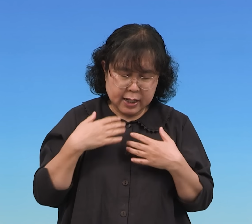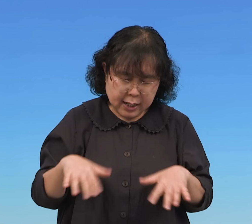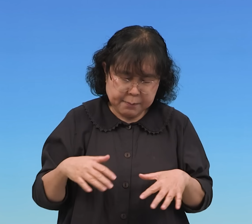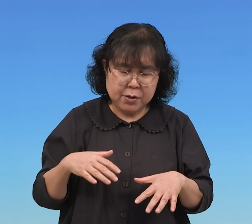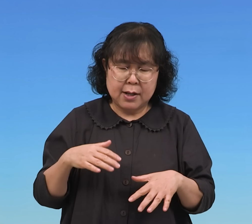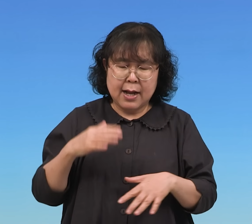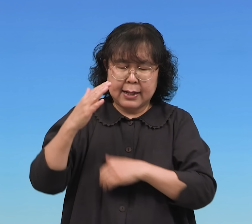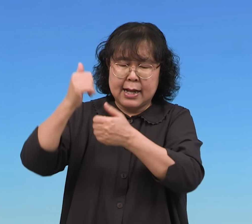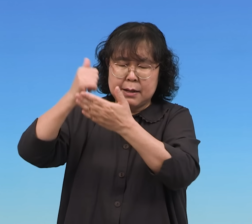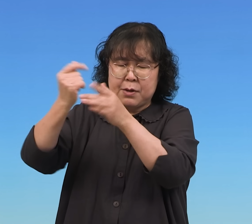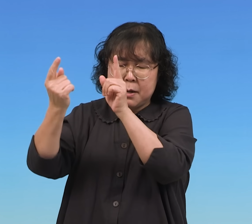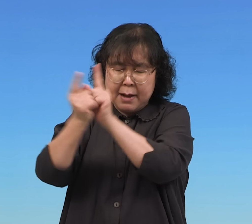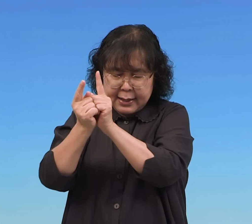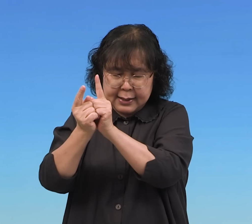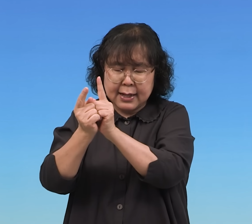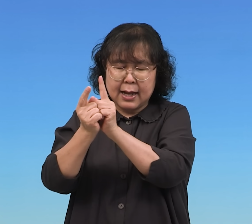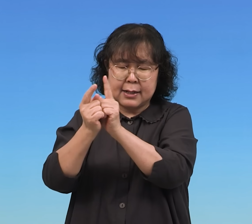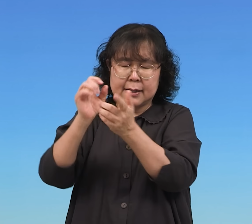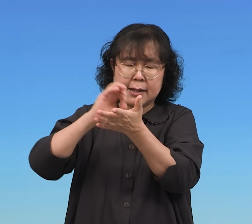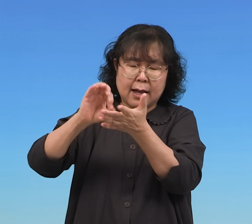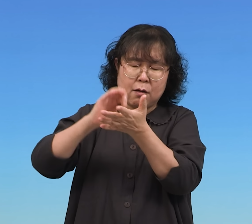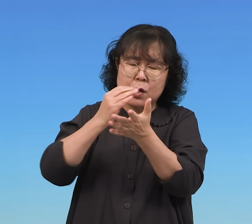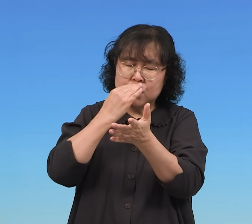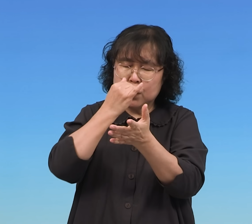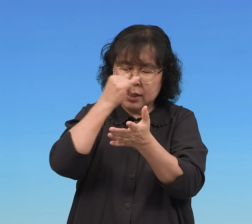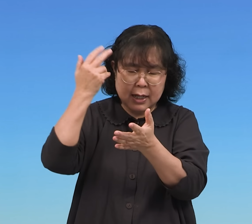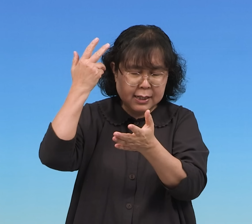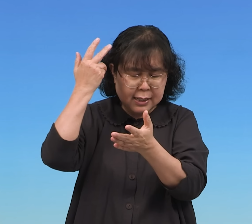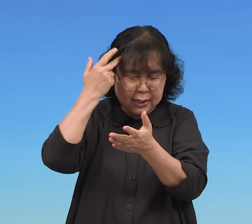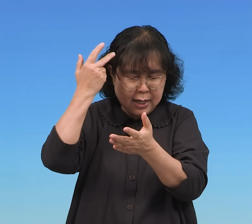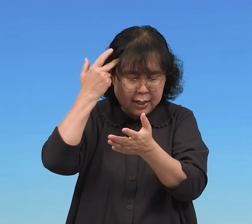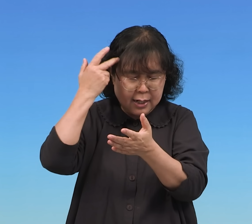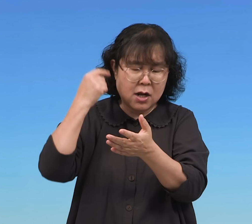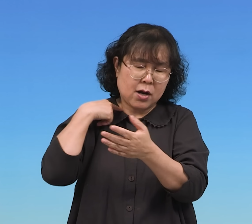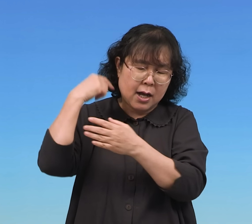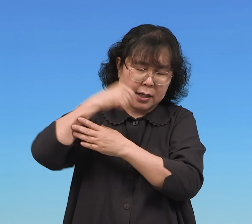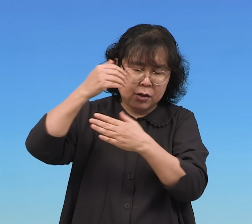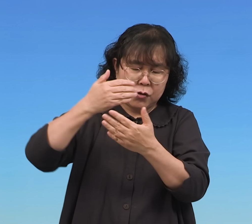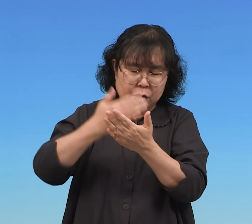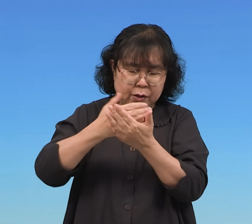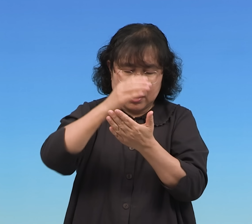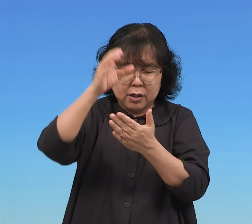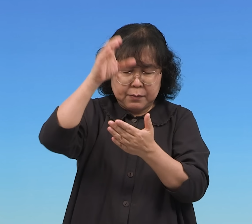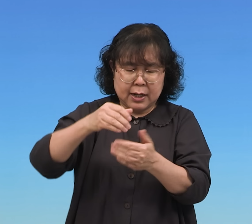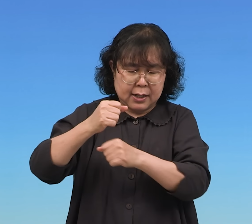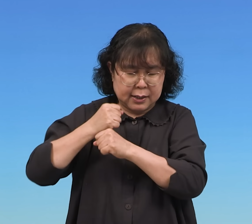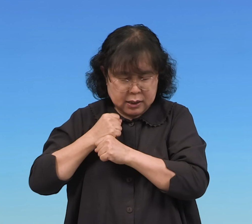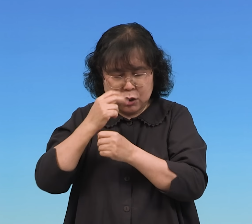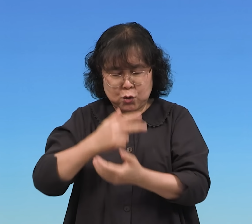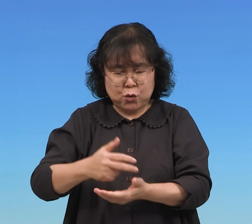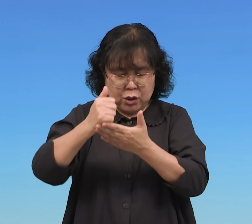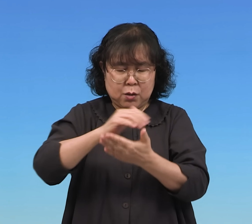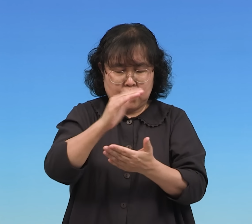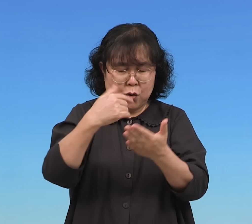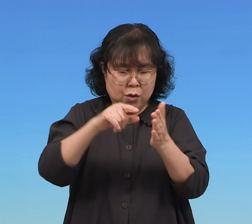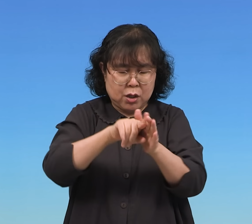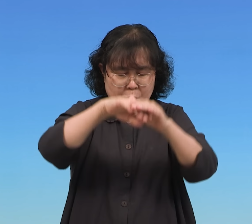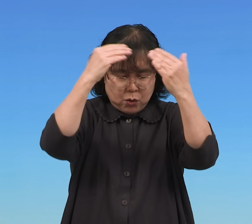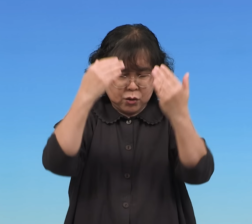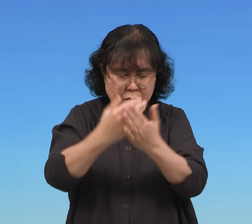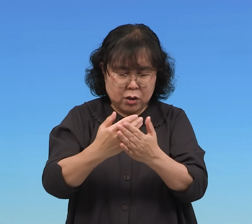되고 도구가 되도록 우리에게 지혜를 허락하여 주시옵소서. 십자가 지신 주님, 우리를 위하여 모든